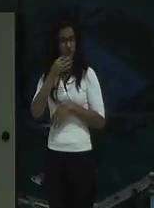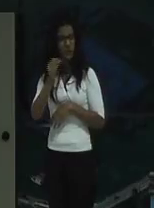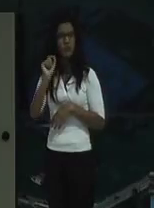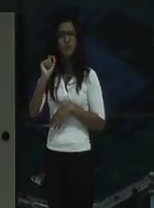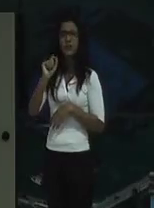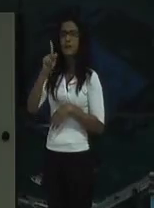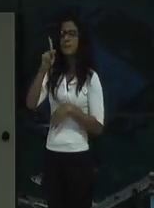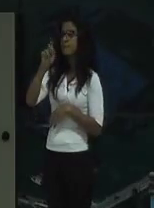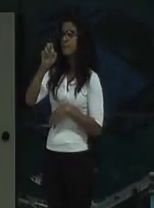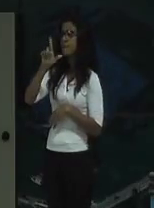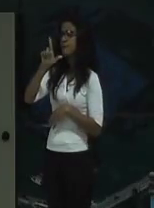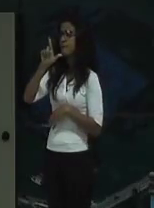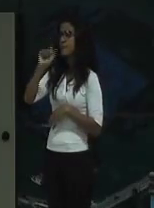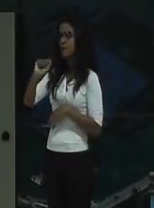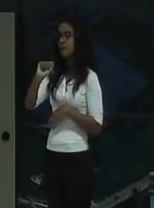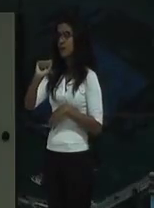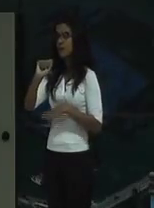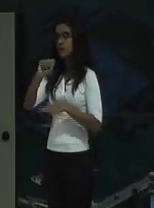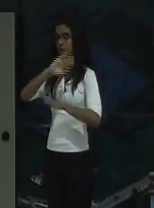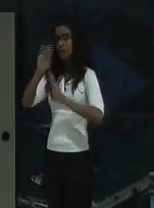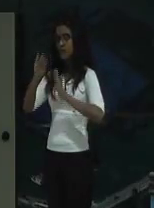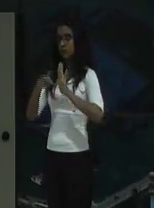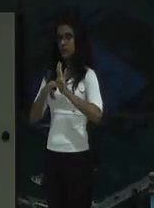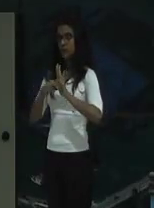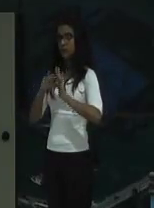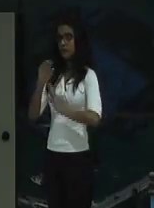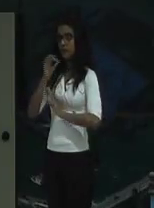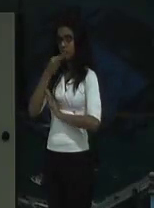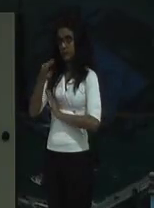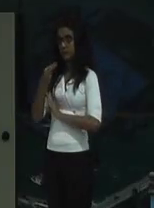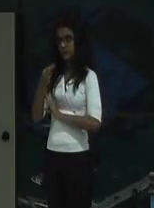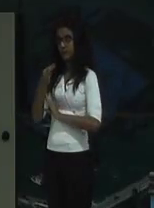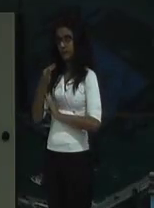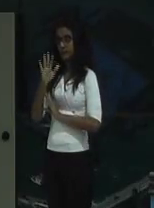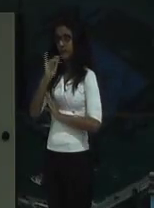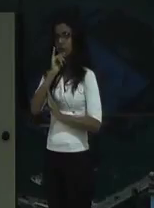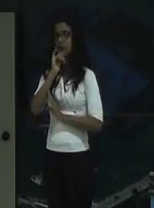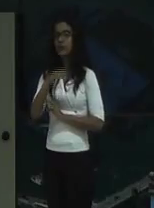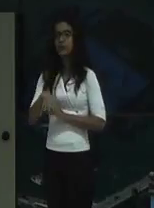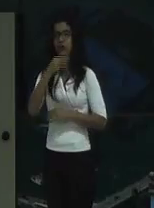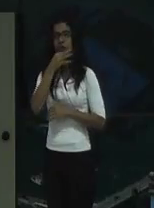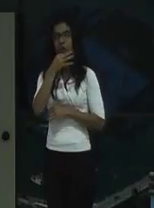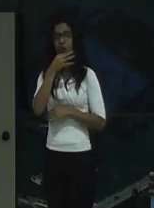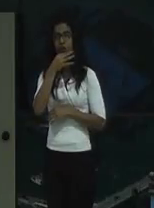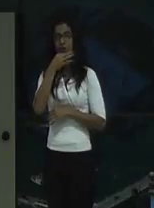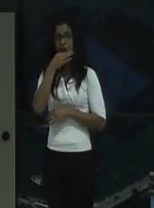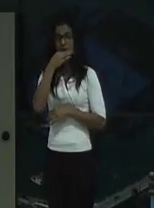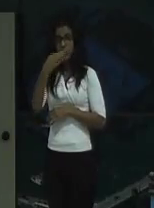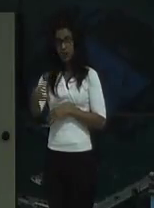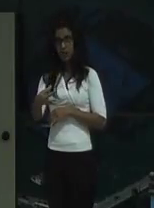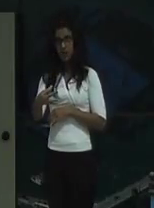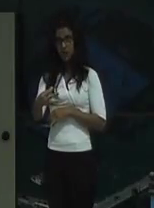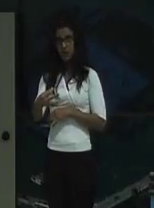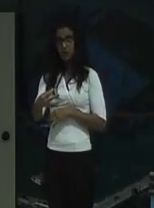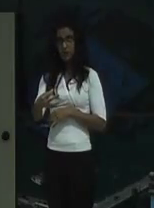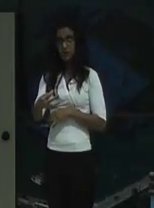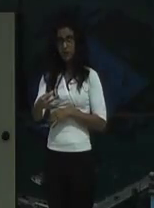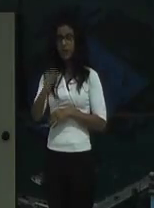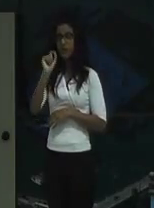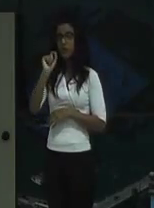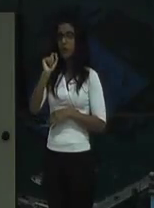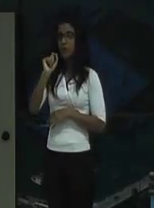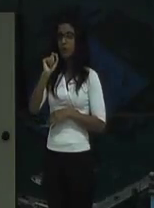ordem? Questão de ordem é quando algum vereador está ferindo o regimento interno. E pela ordem é quando ele